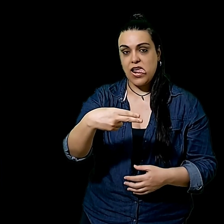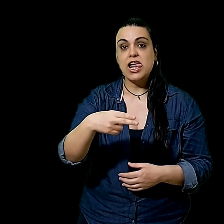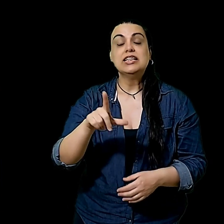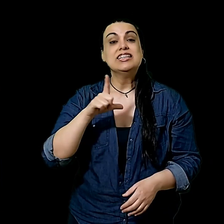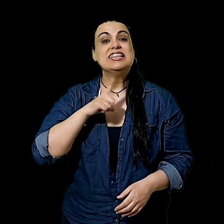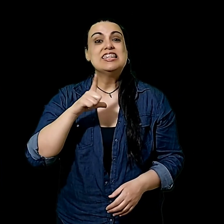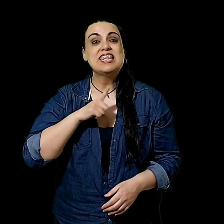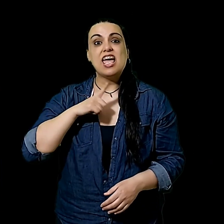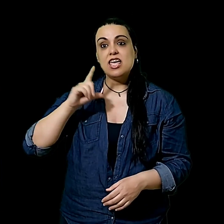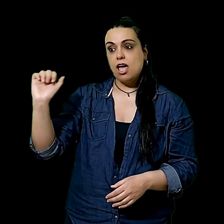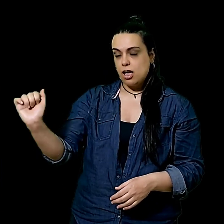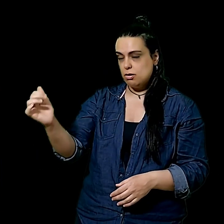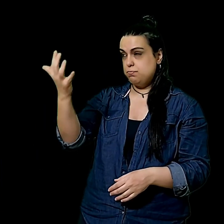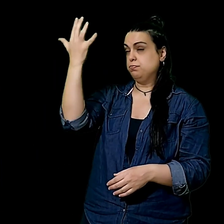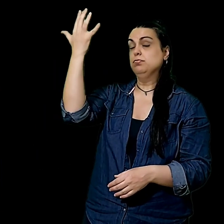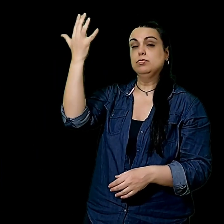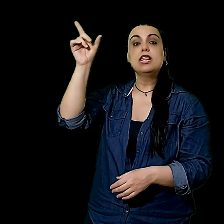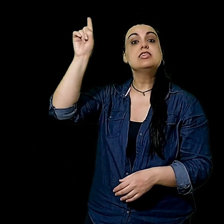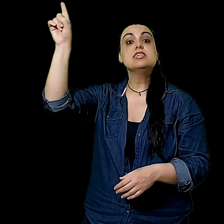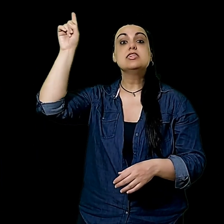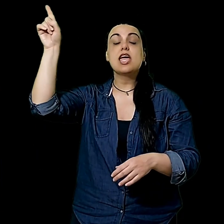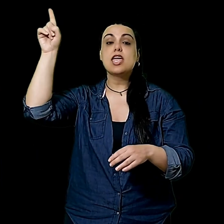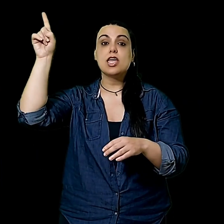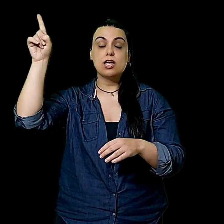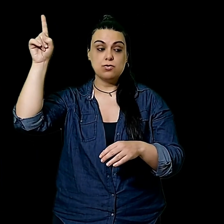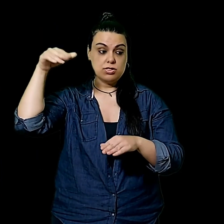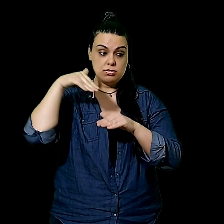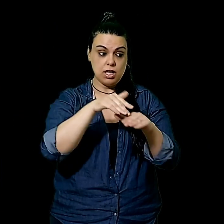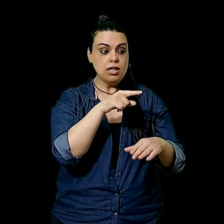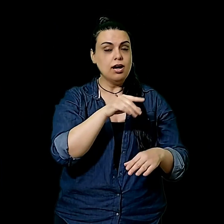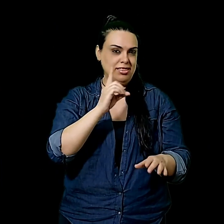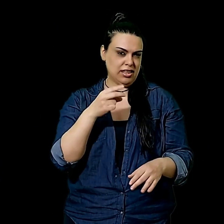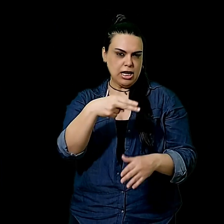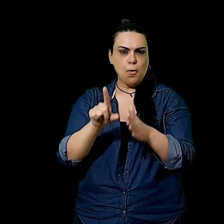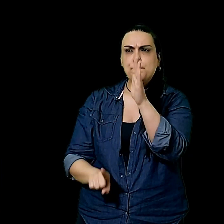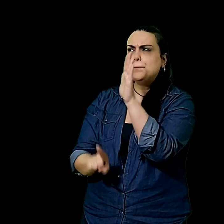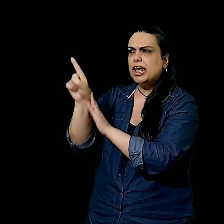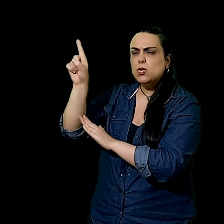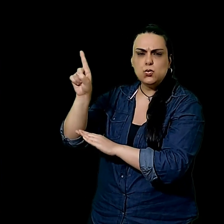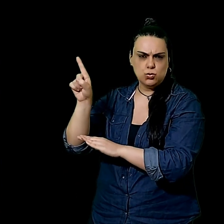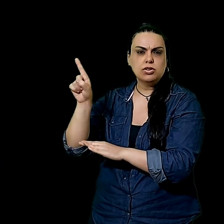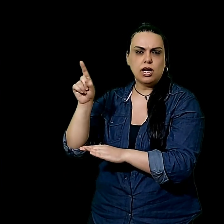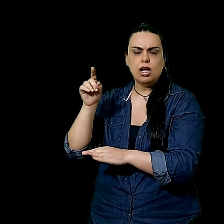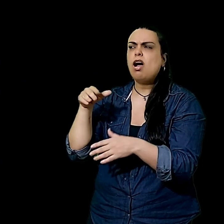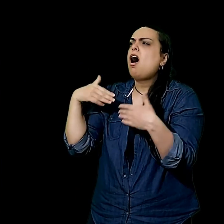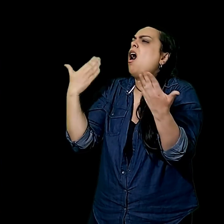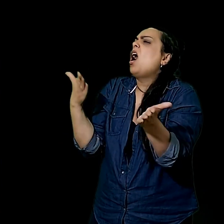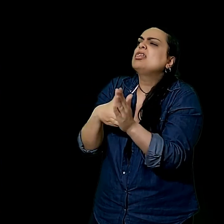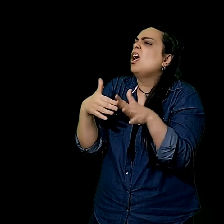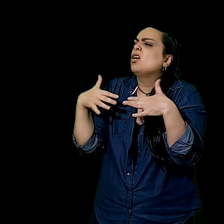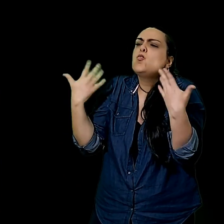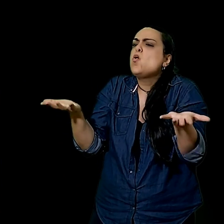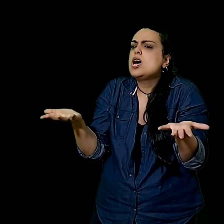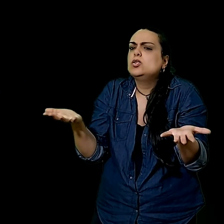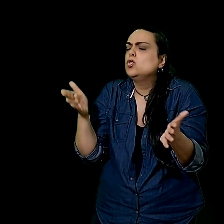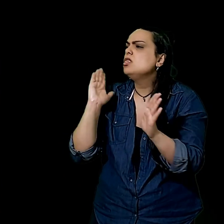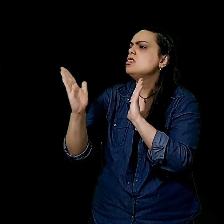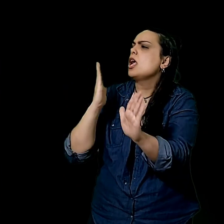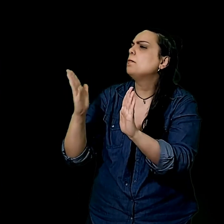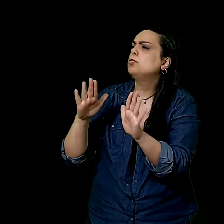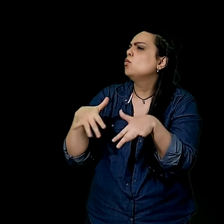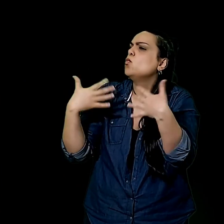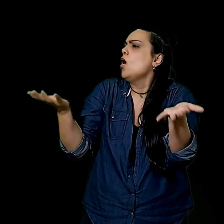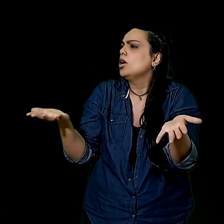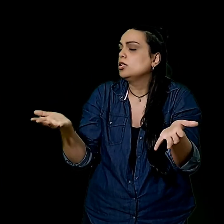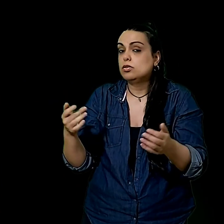tem essa revelação, o Senhor diz assim para ele, diante da pergunta dele, Senhor, né? Até quando? Quando é que é esse tempo? Ele